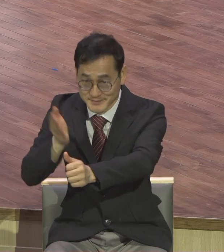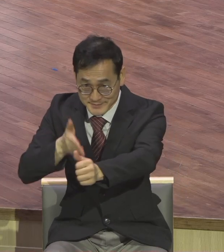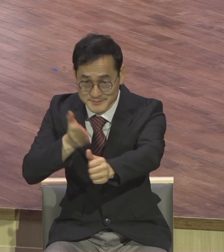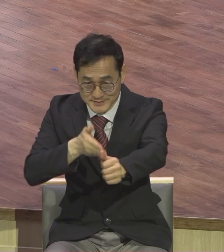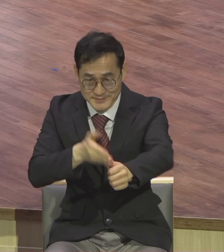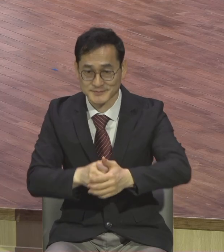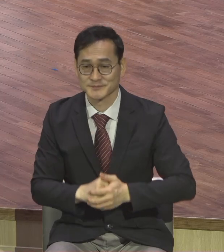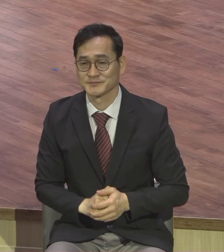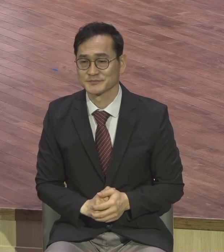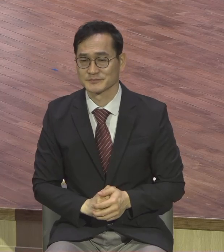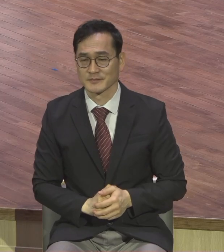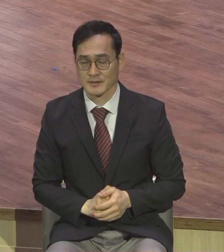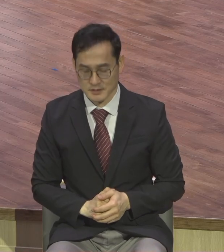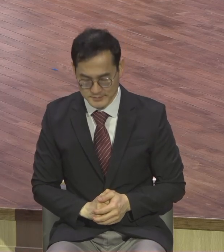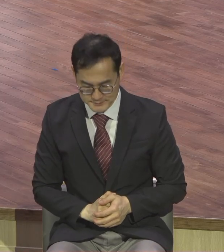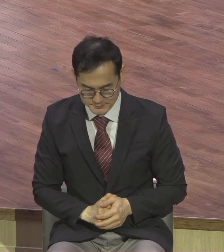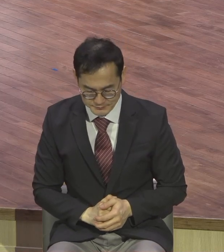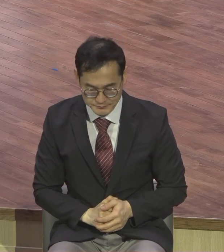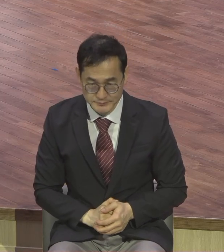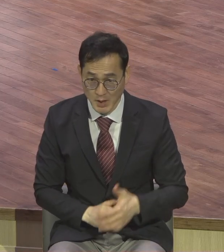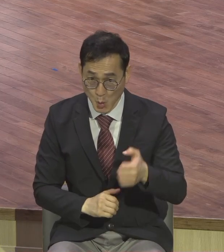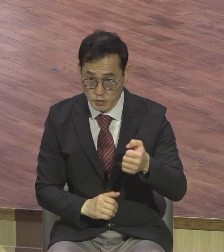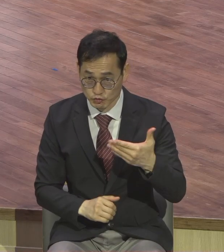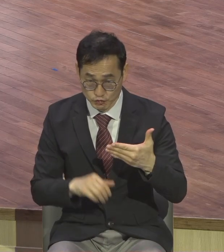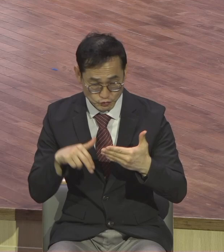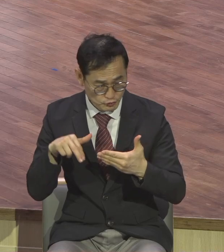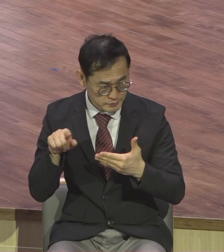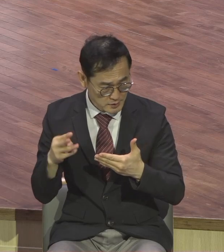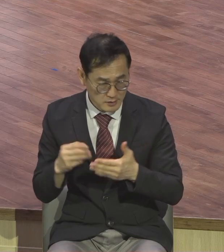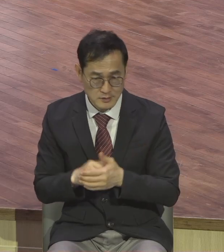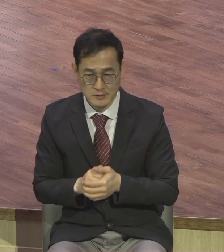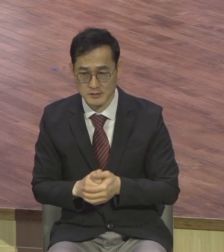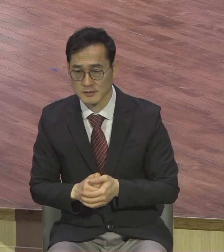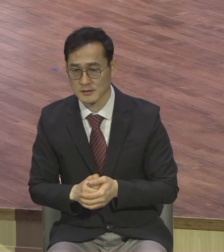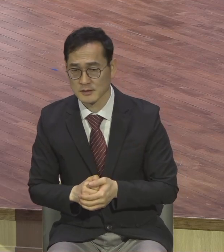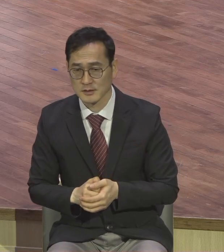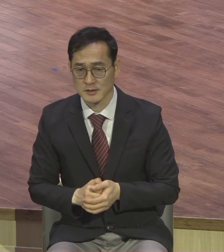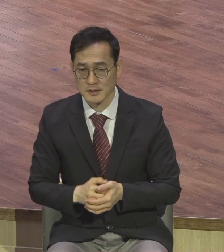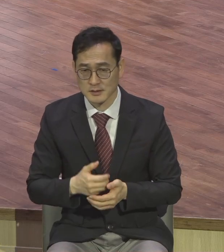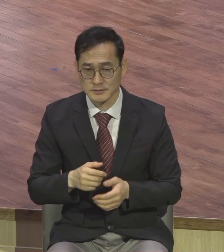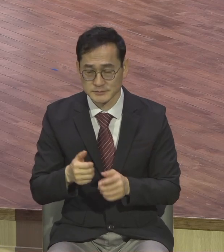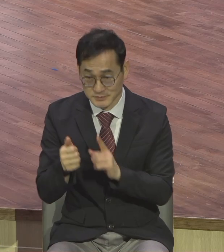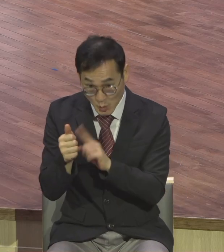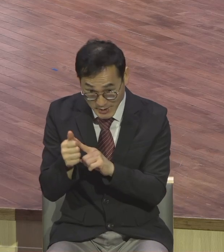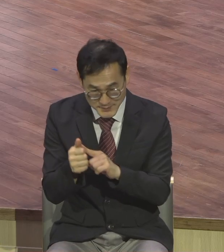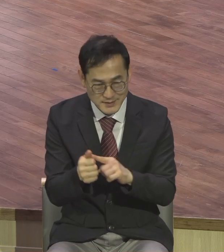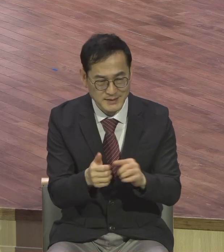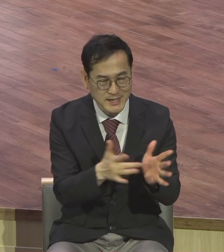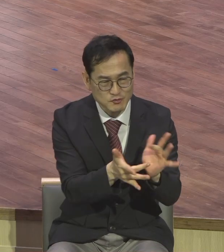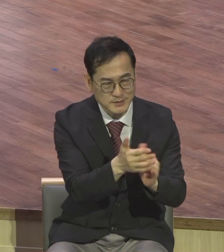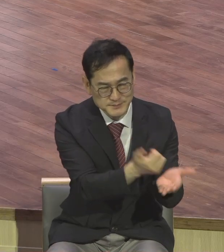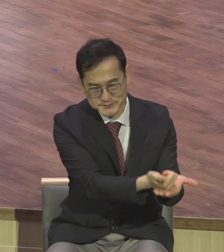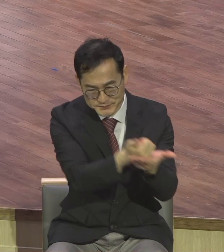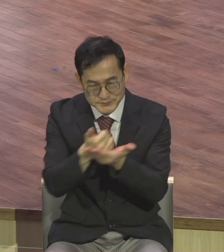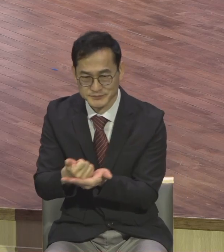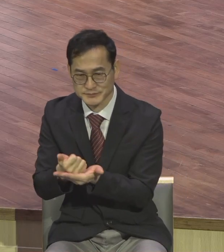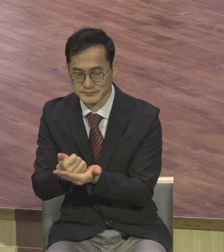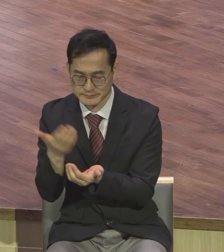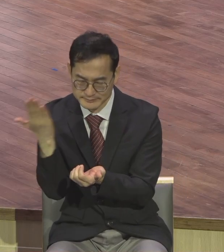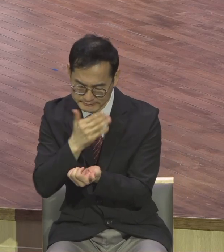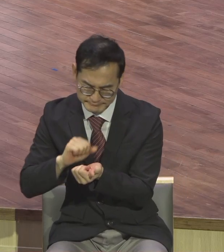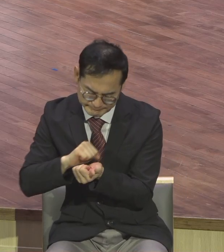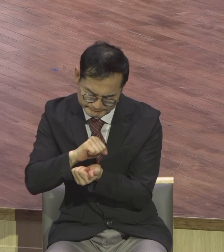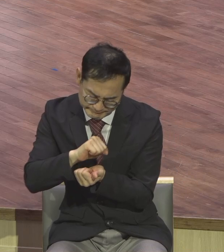다시 봅니다. 59절. 요셉이 시체를 가리다가 깨끗한 세마포로 사서